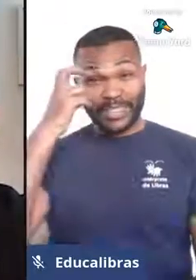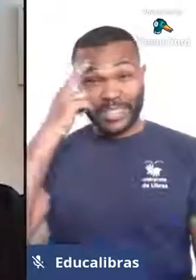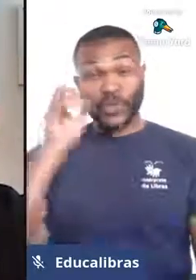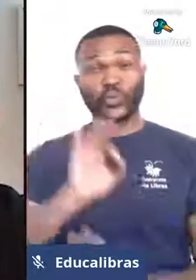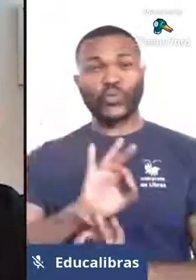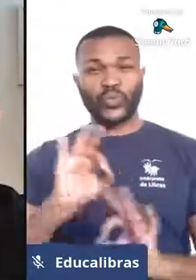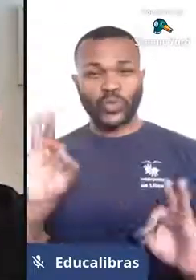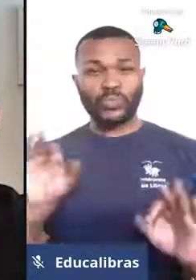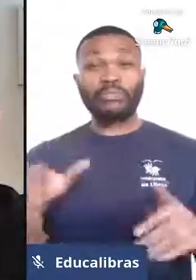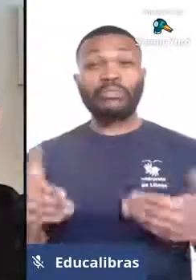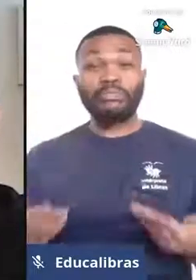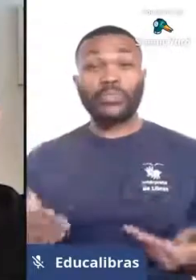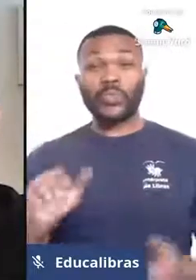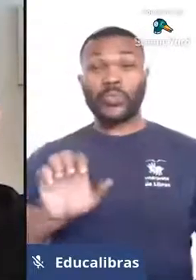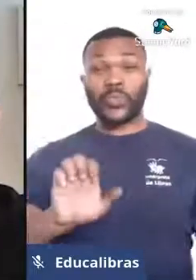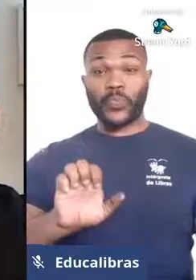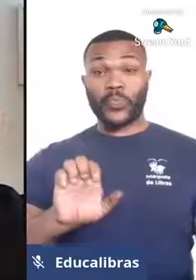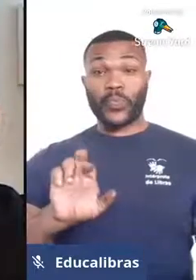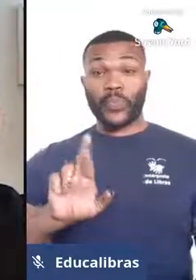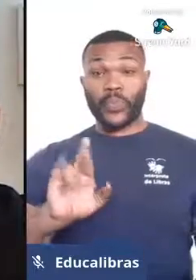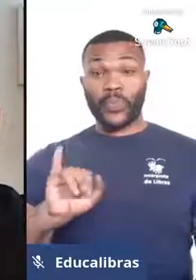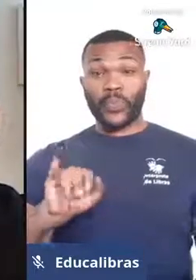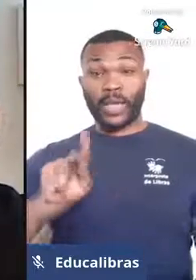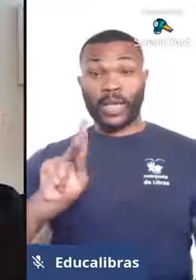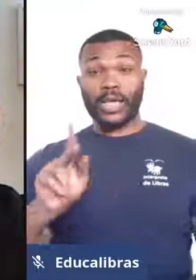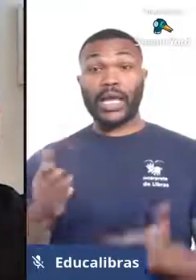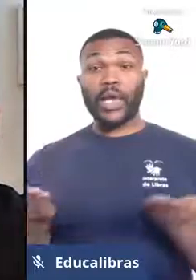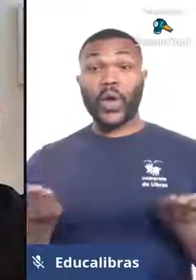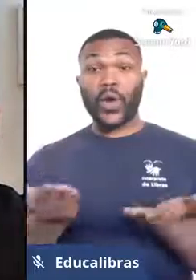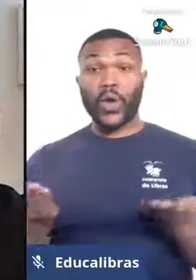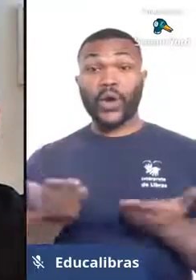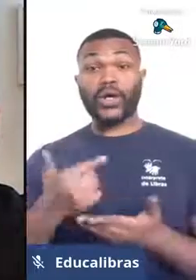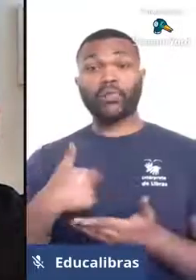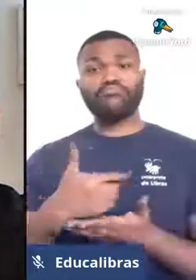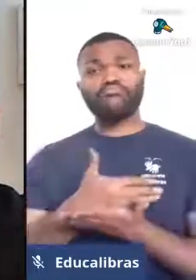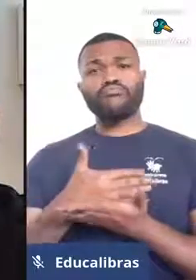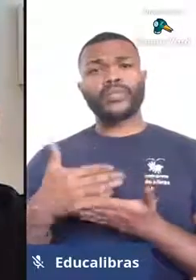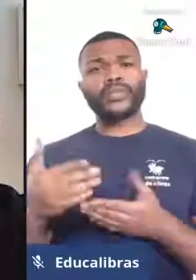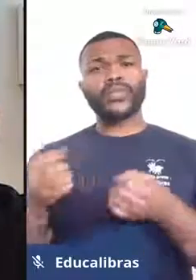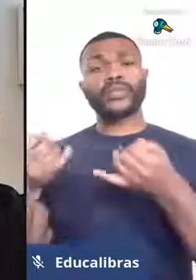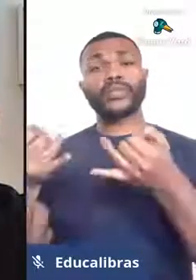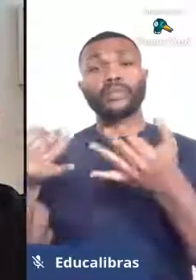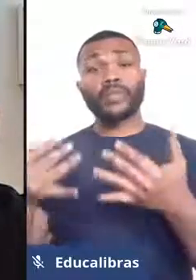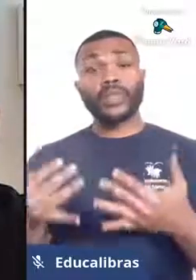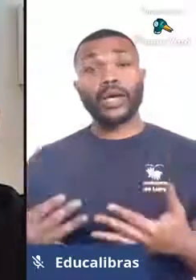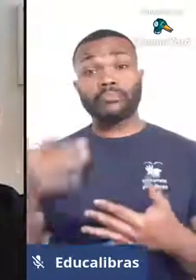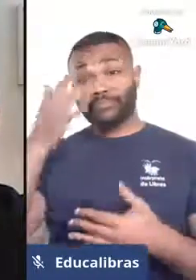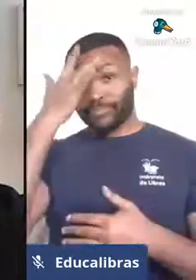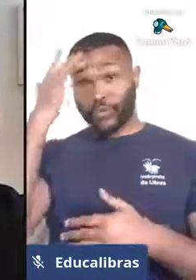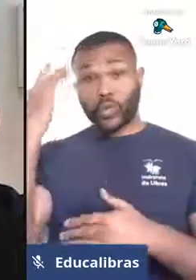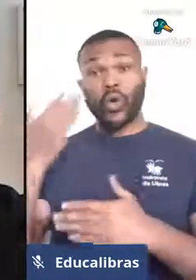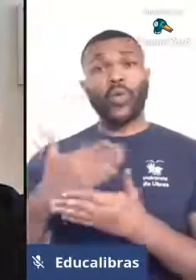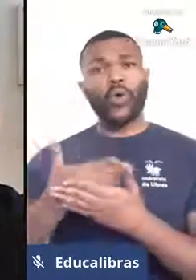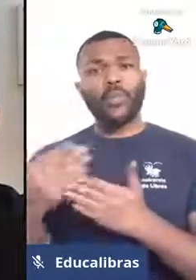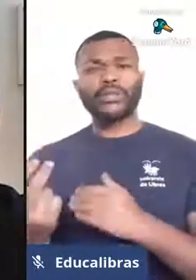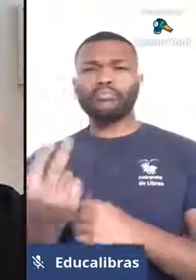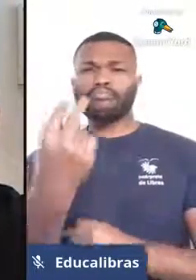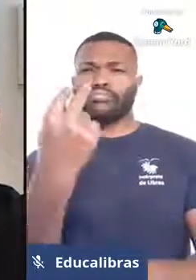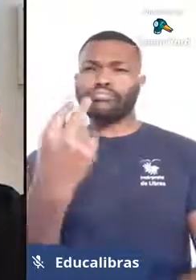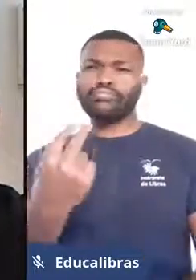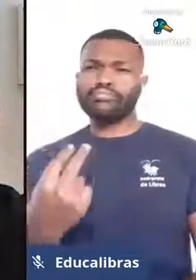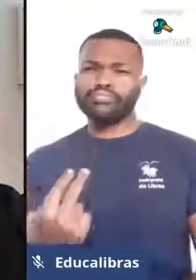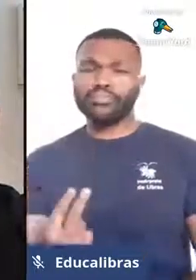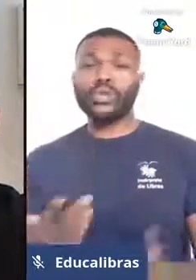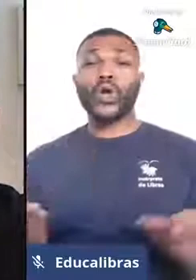Eric, um minutinho só vou fazer uma introdução e, como eu disse, para dar tempo das pessoas começarem a entrar na sala. Será